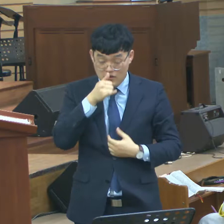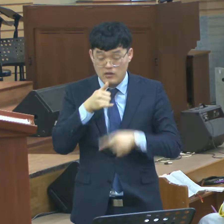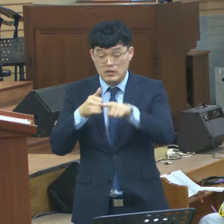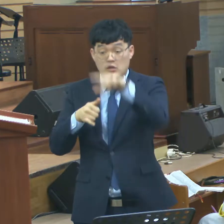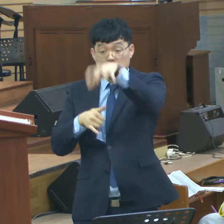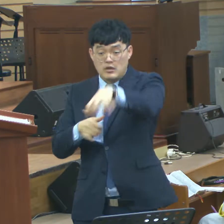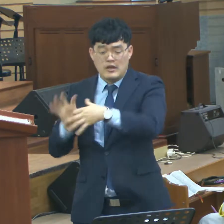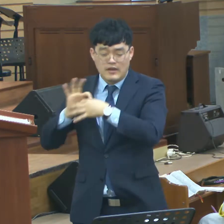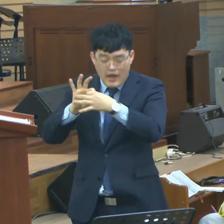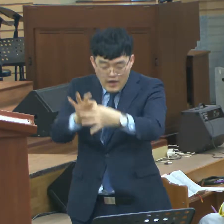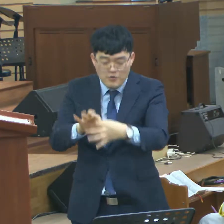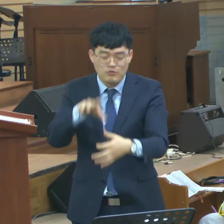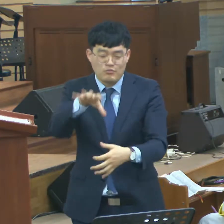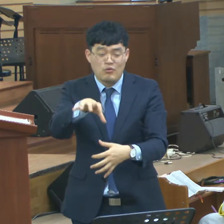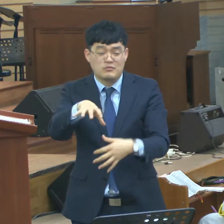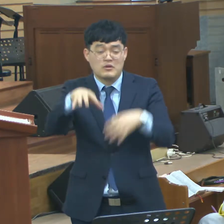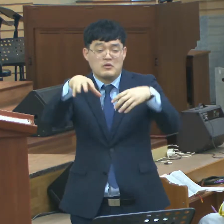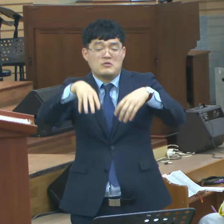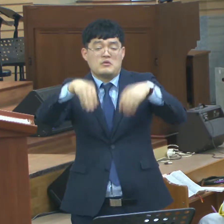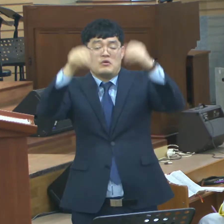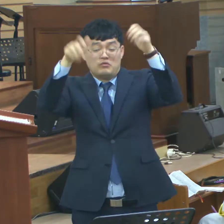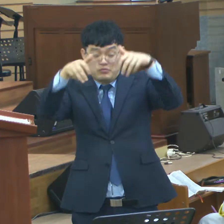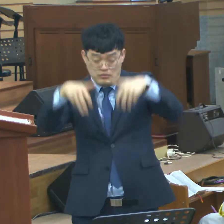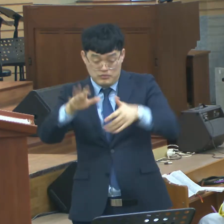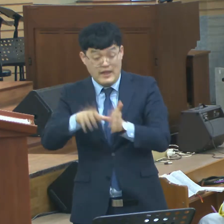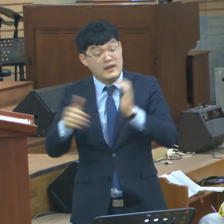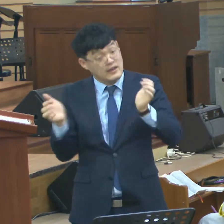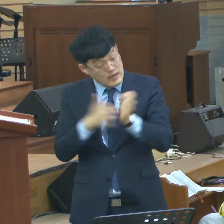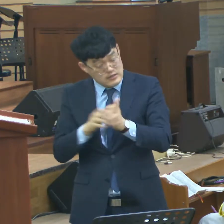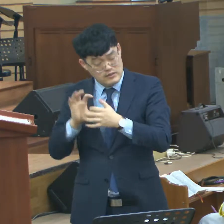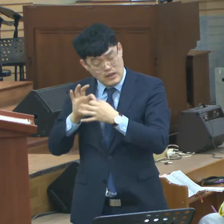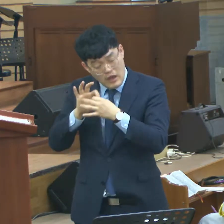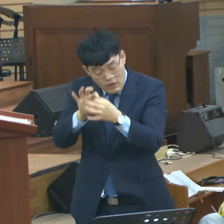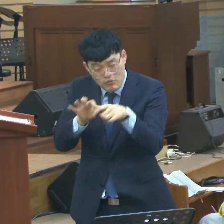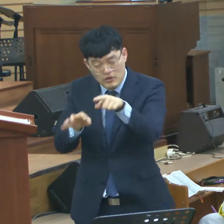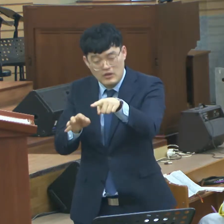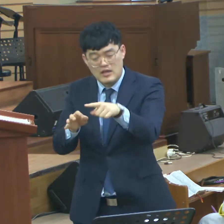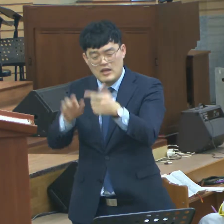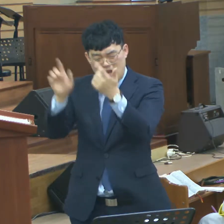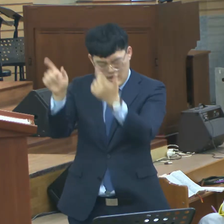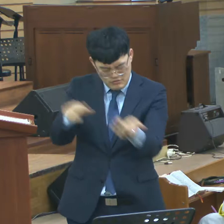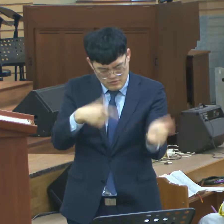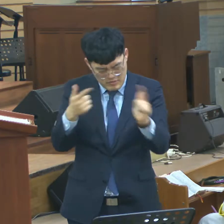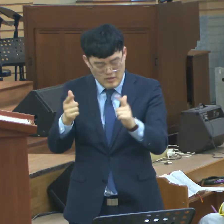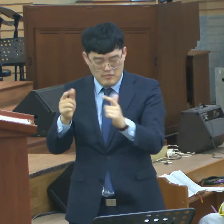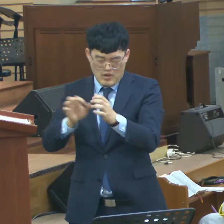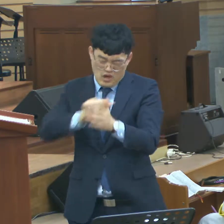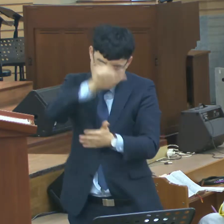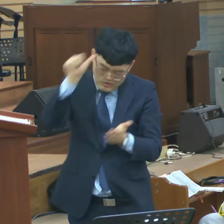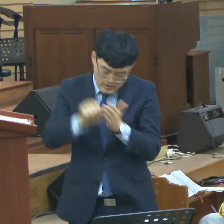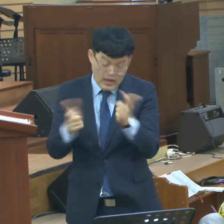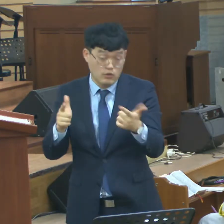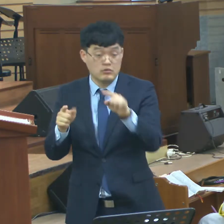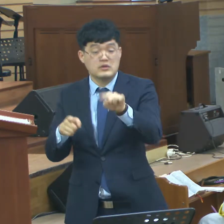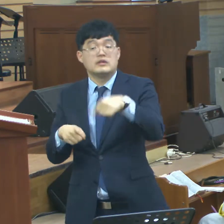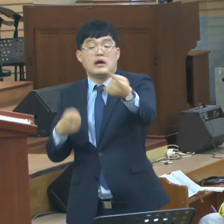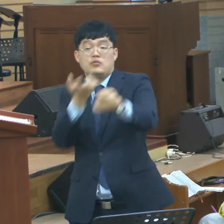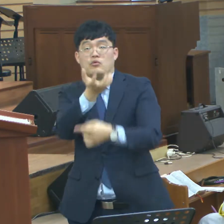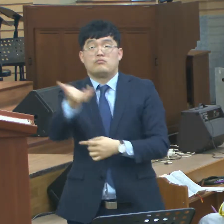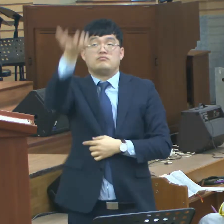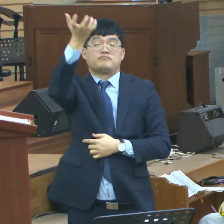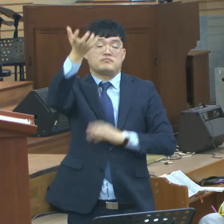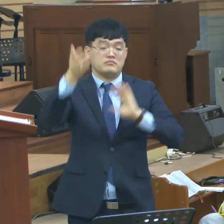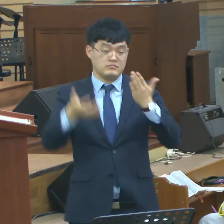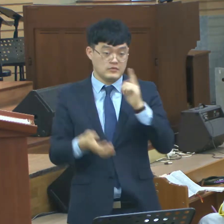연명하는 게 목표가 아니에요. 하나님은 그 다음 또 단계로 올리시는 것을 우리는 보게 됩니다. 그것이 무엇인가